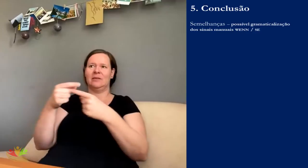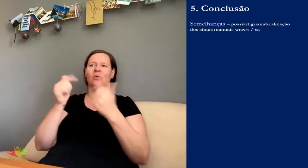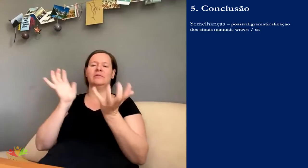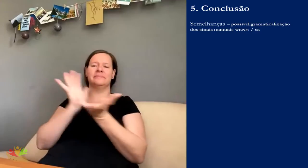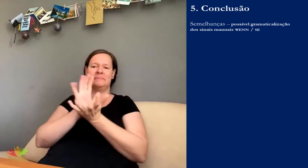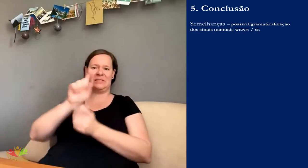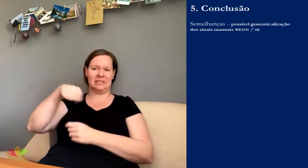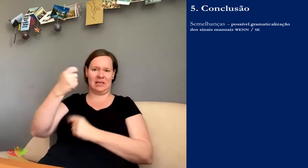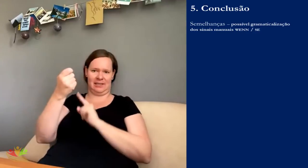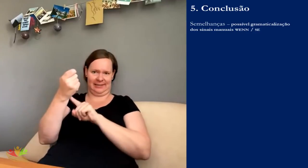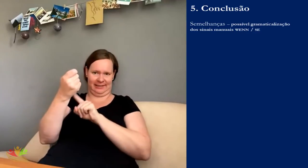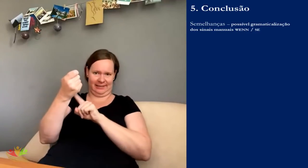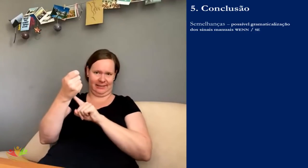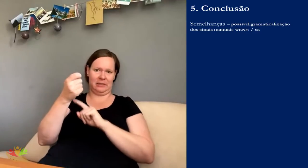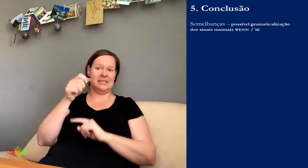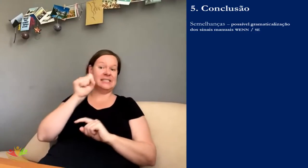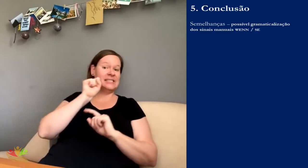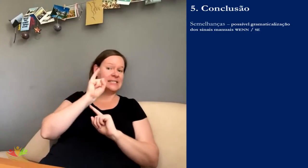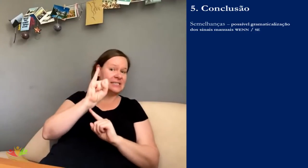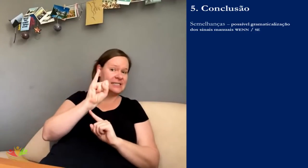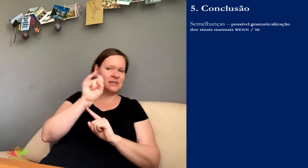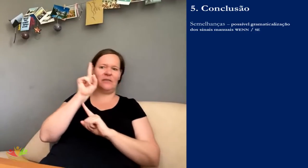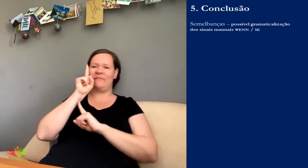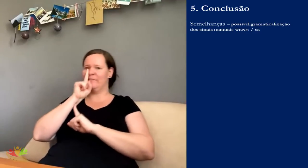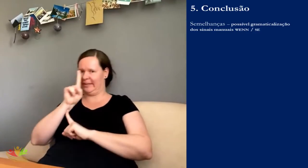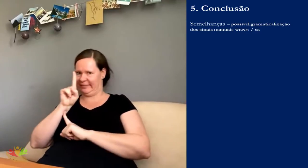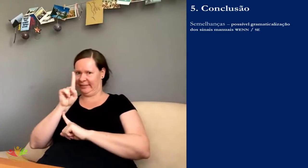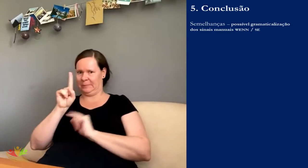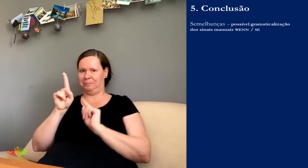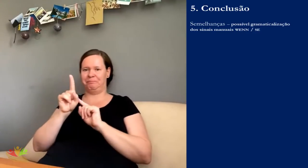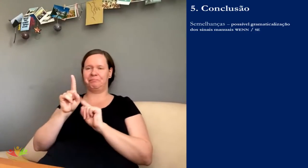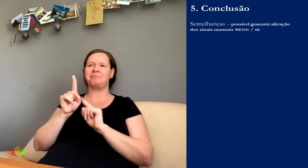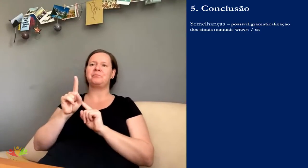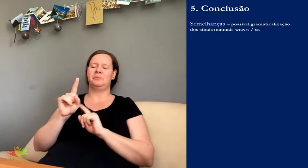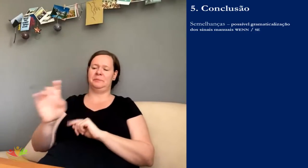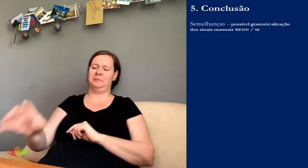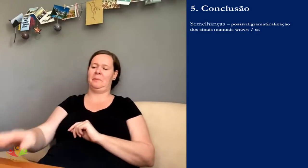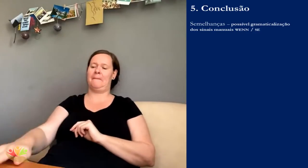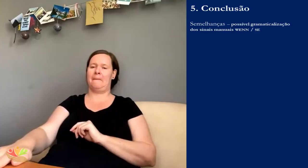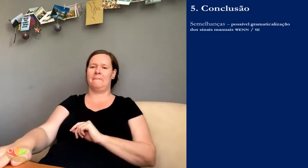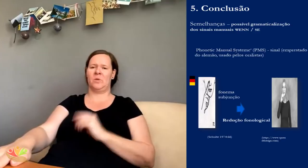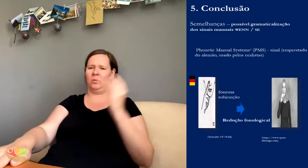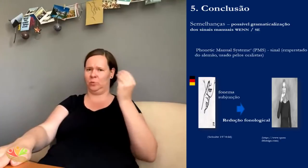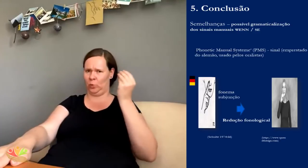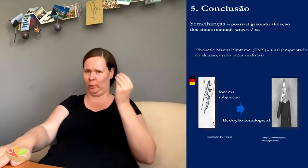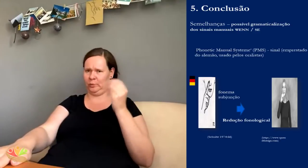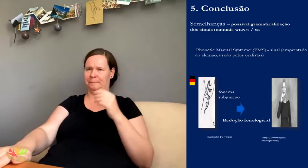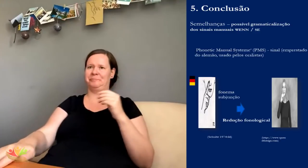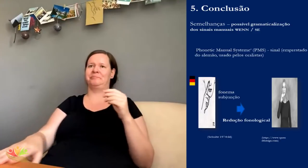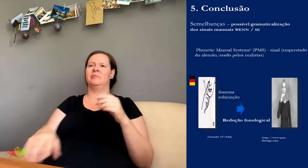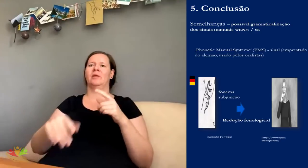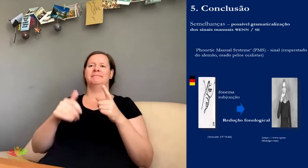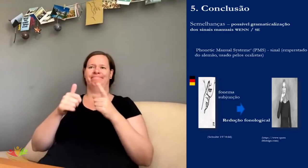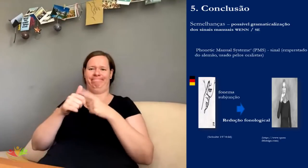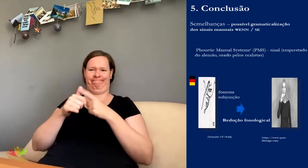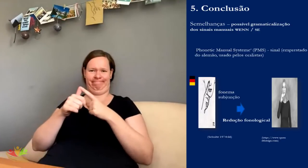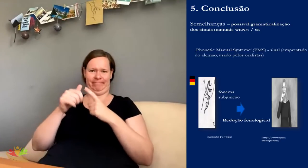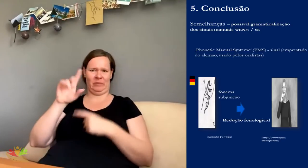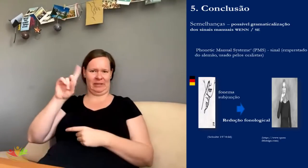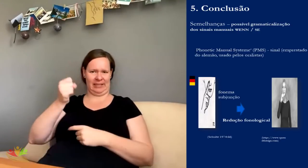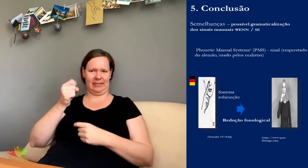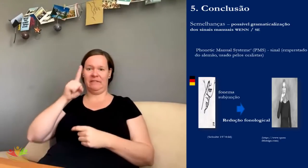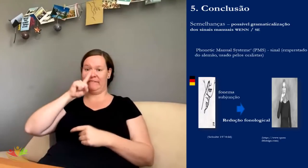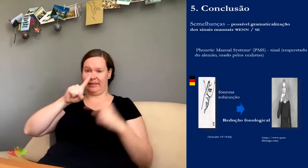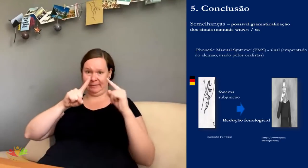Um possível substrato também, ou a origem para a gramaticalização do sinal de si e do sinal de si em língua de